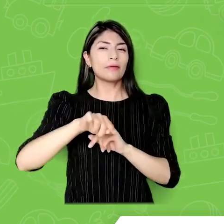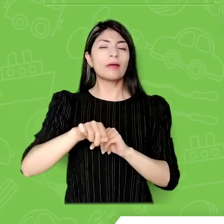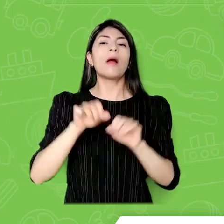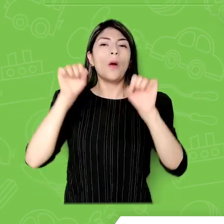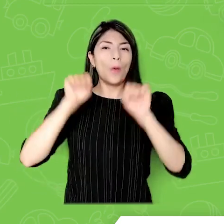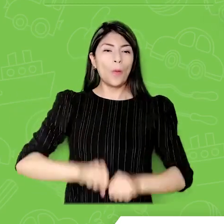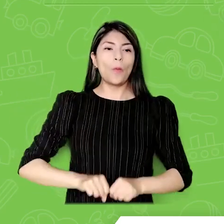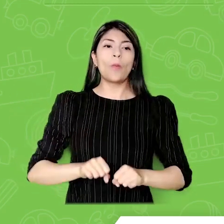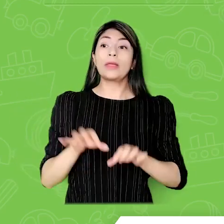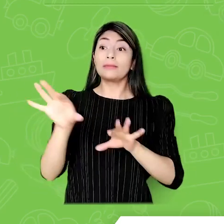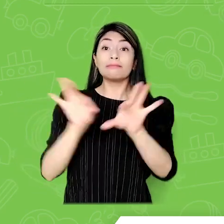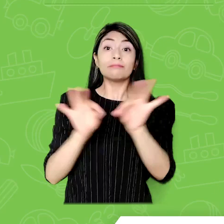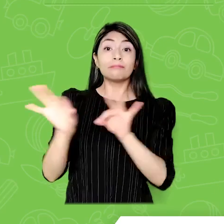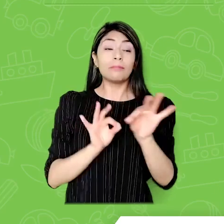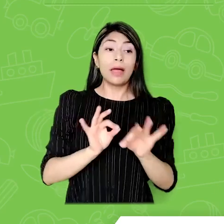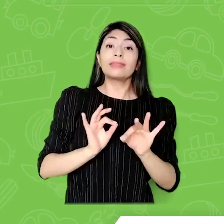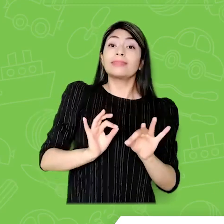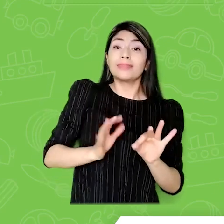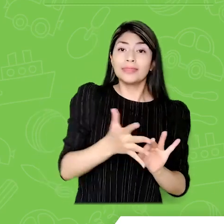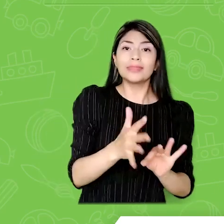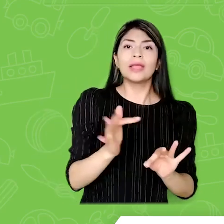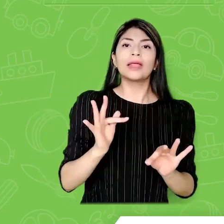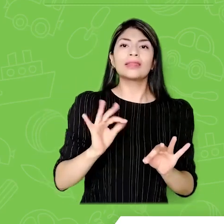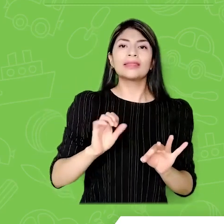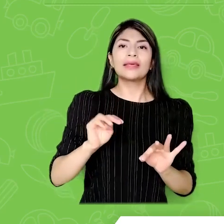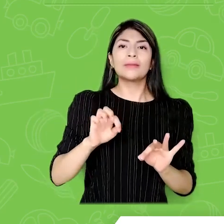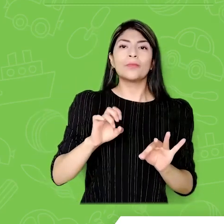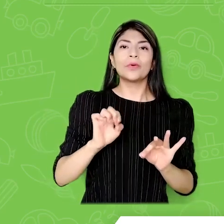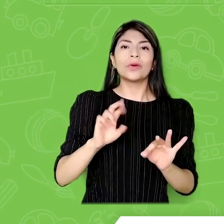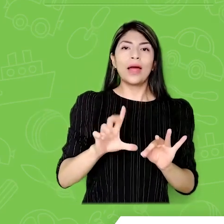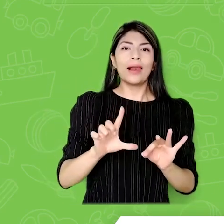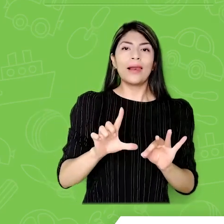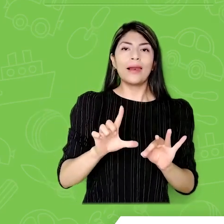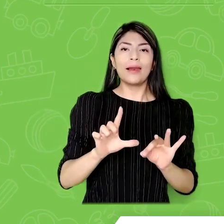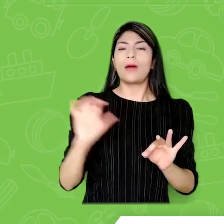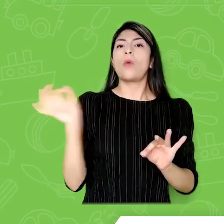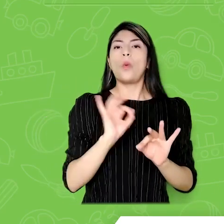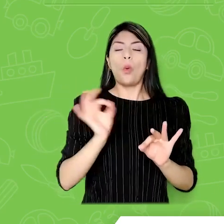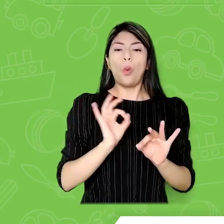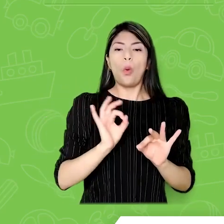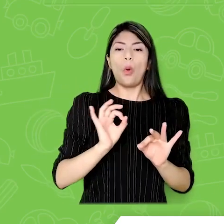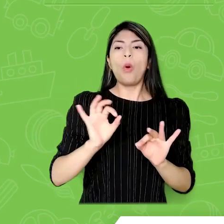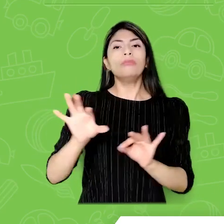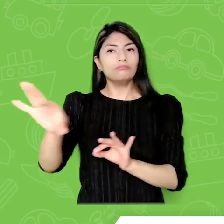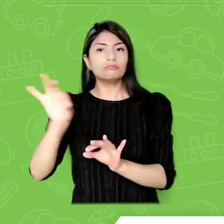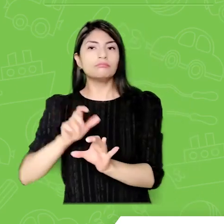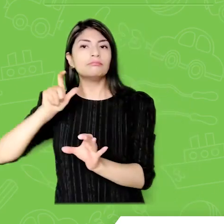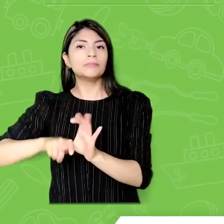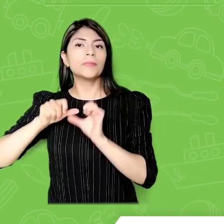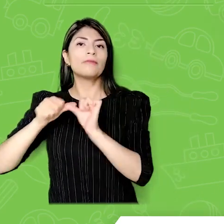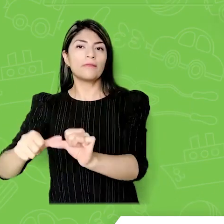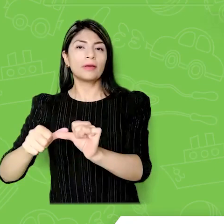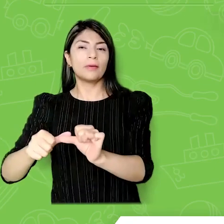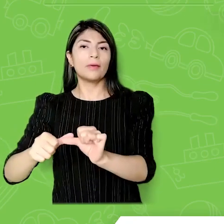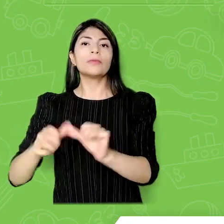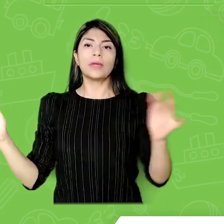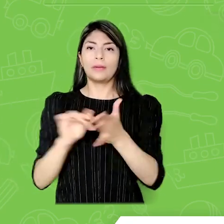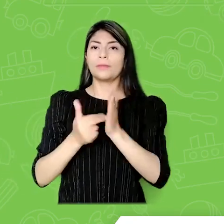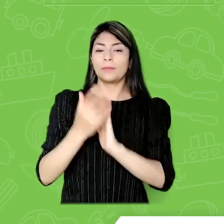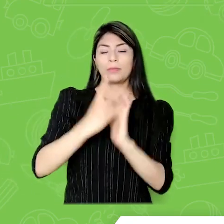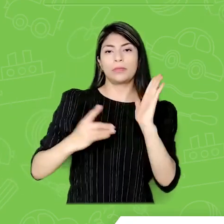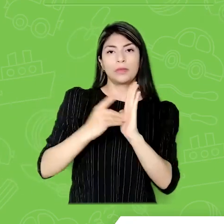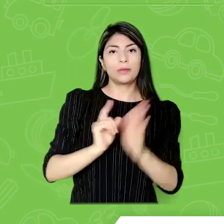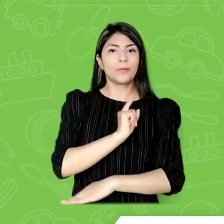los empleos públicos. Las entidades territoriales darán aplicación al contenido de este decreto.